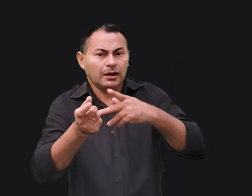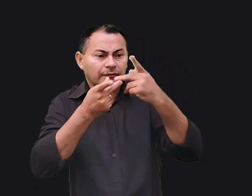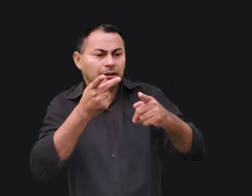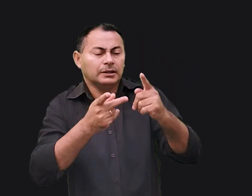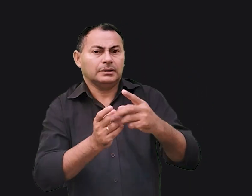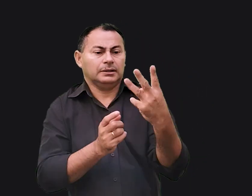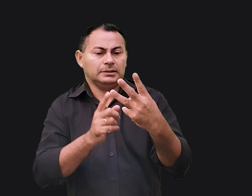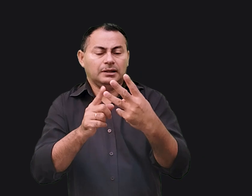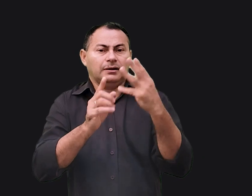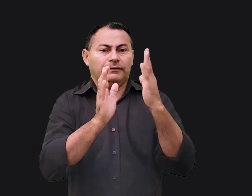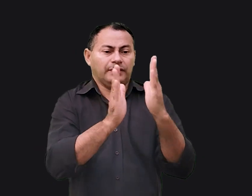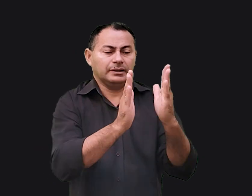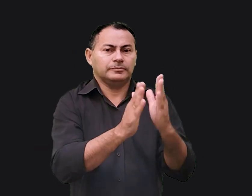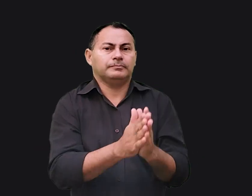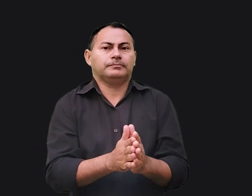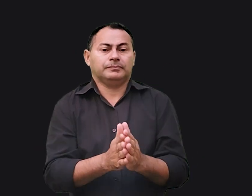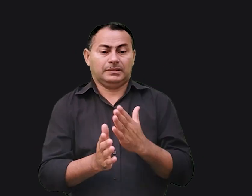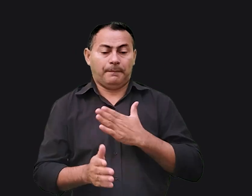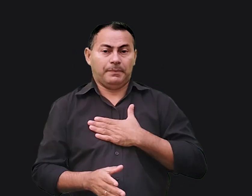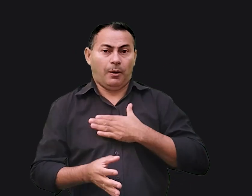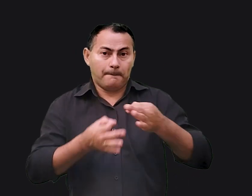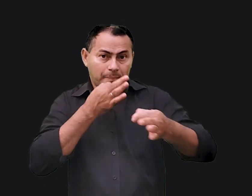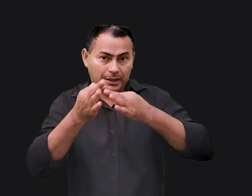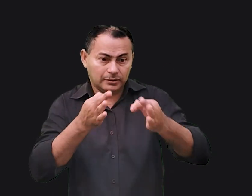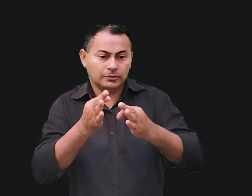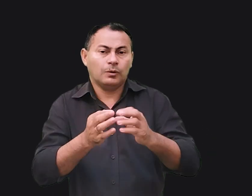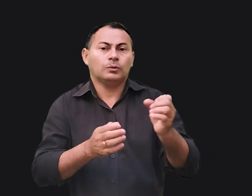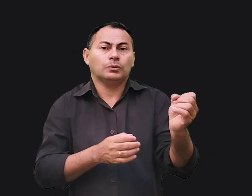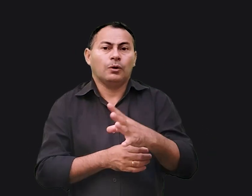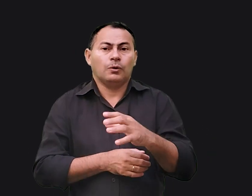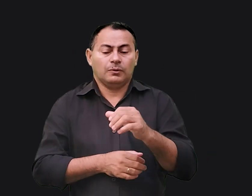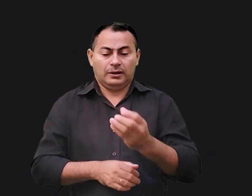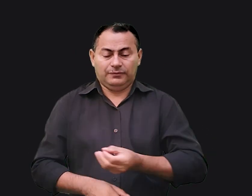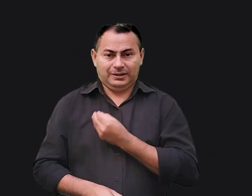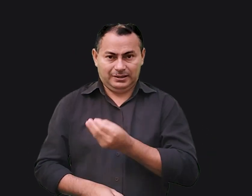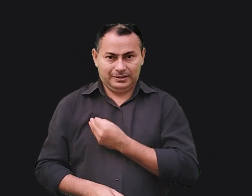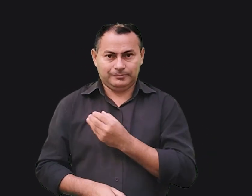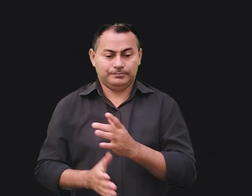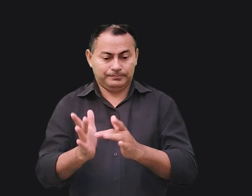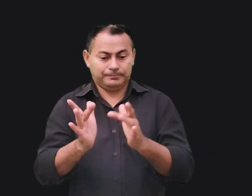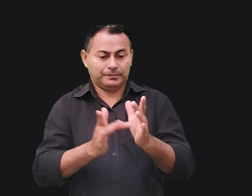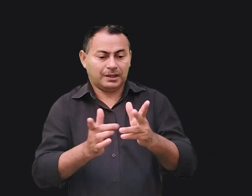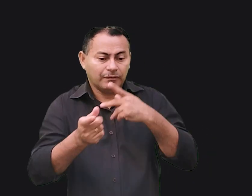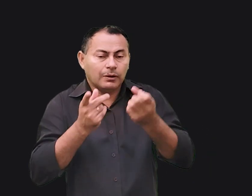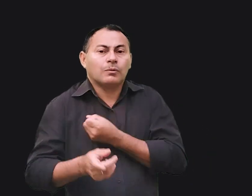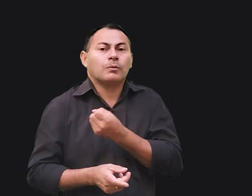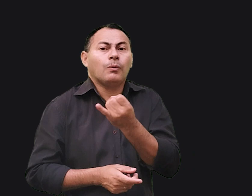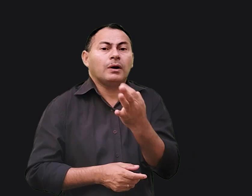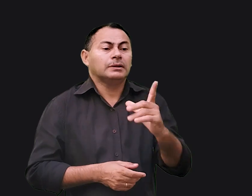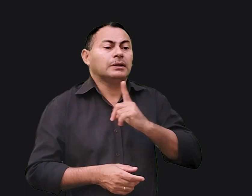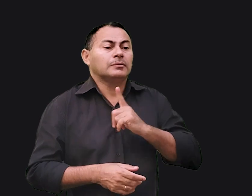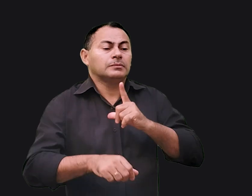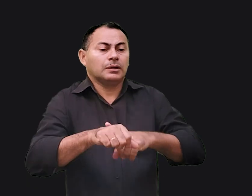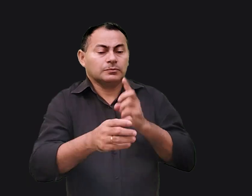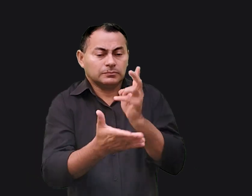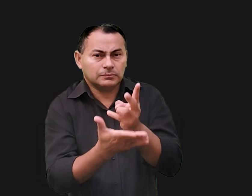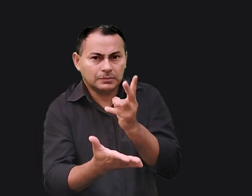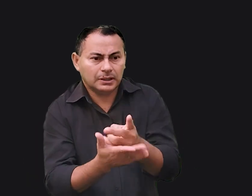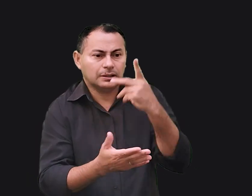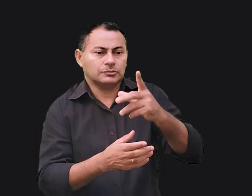falar sobre a terceira fase, que, na minha opinião, é o novo nascimento. Jesus não disse quanto tempo eles tinham que continuar na